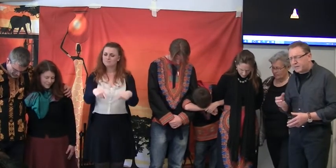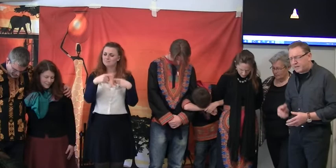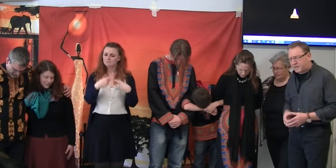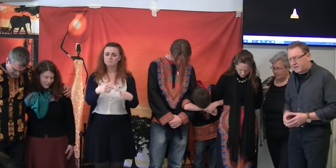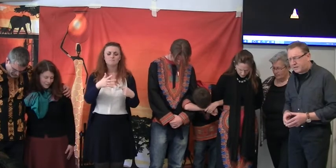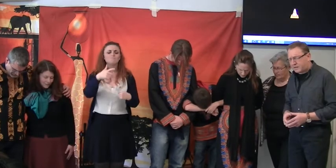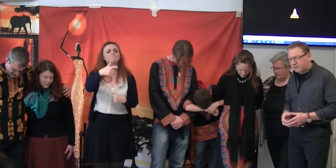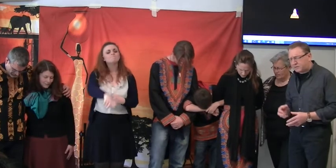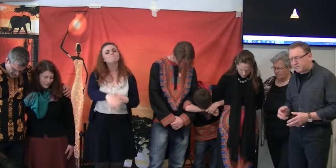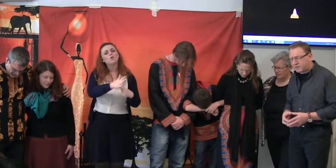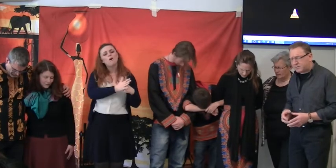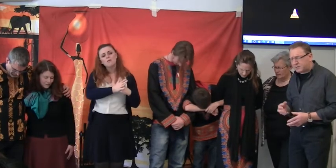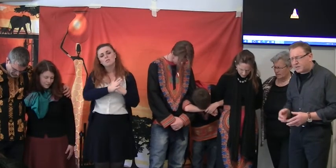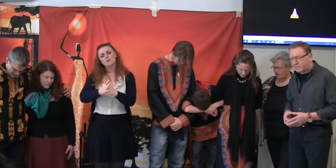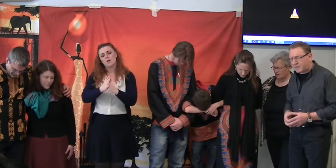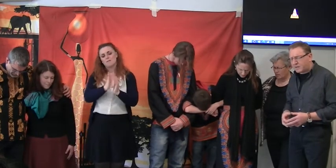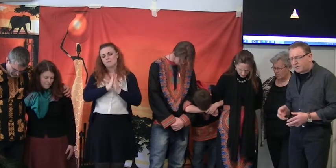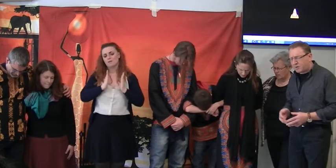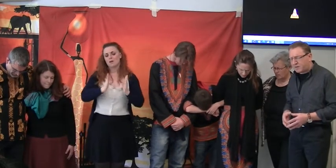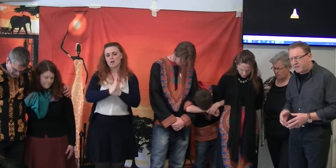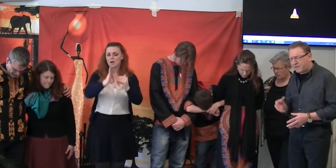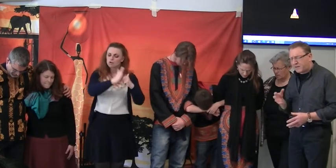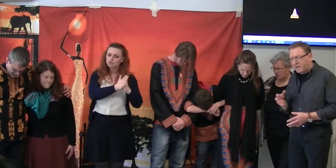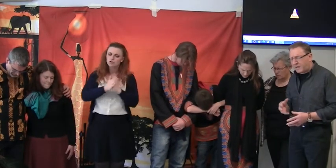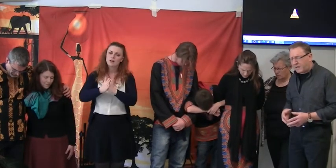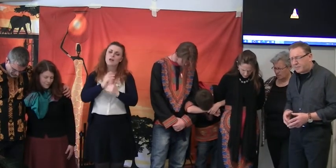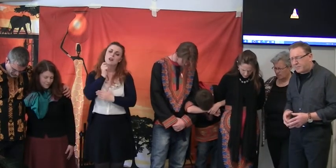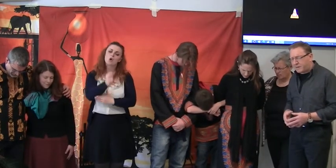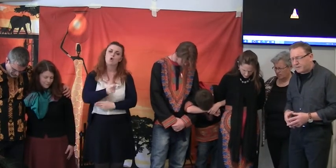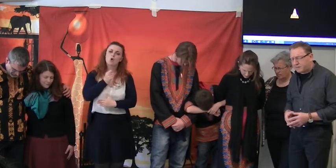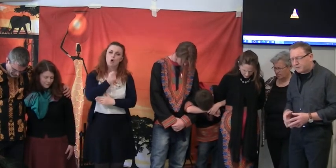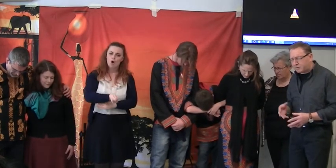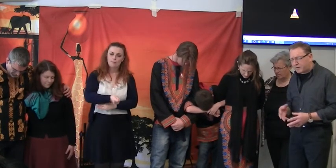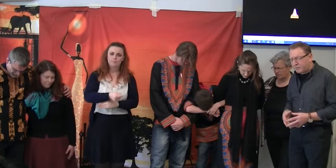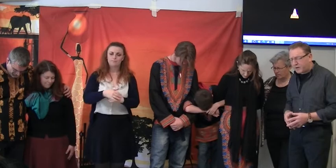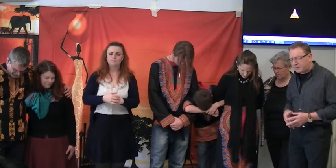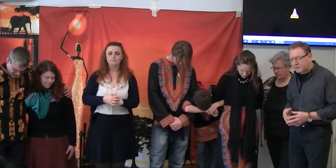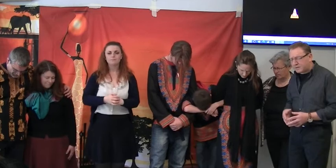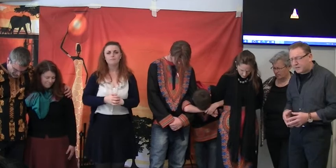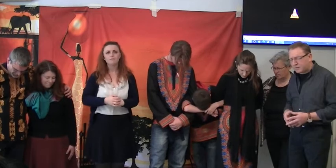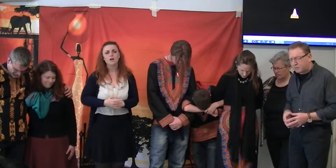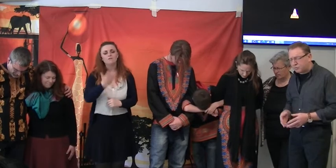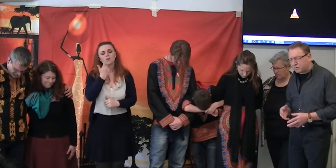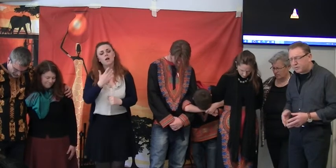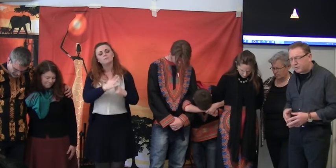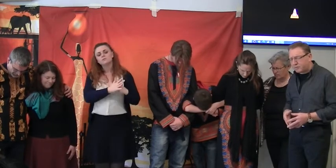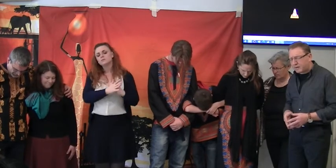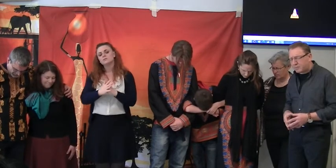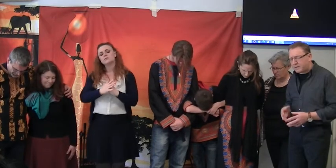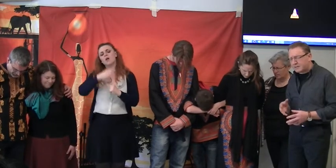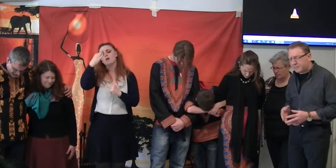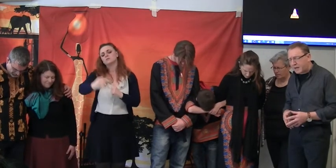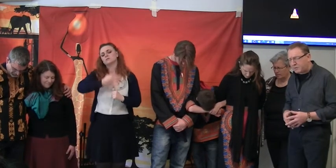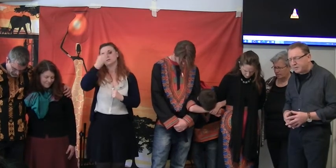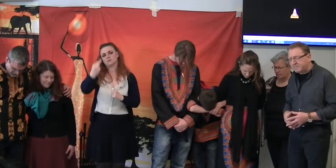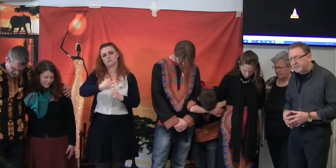sostenerli in preghiera, a continuare a sostenerli in maniera economica, e continueremo a sostenerli in tutto quello che loro faranno,